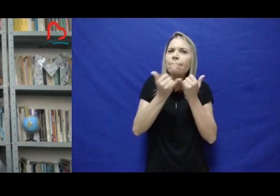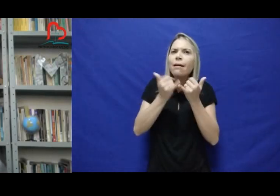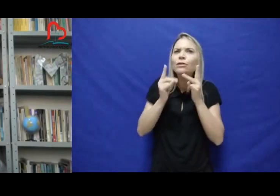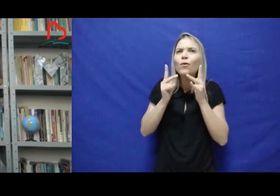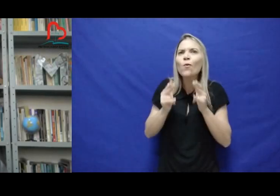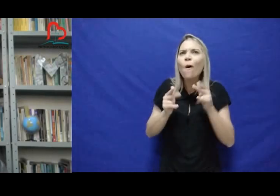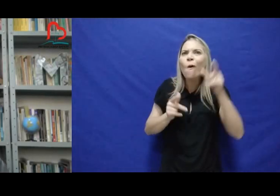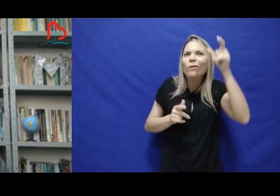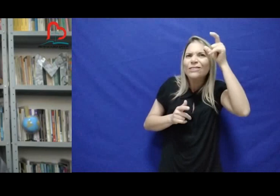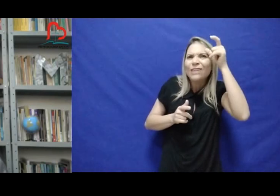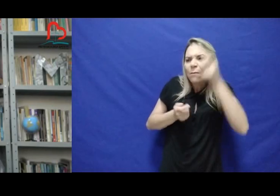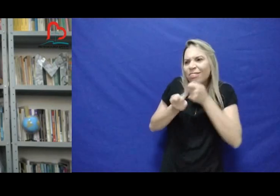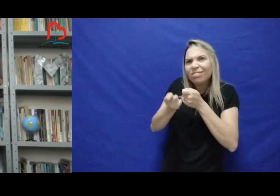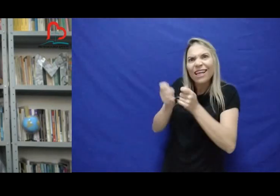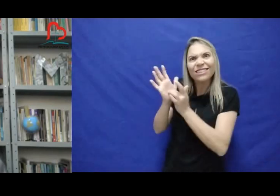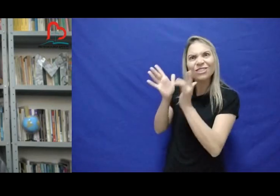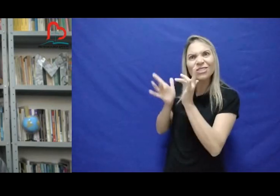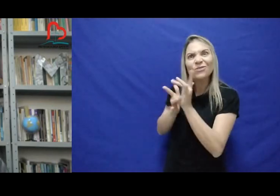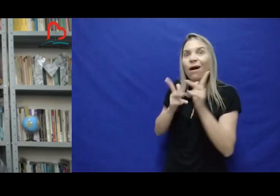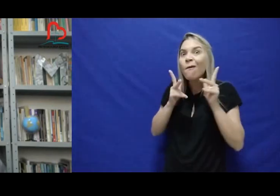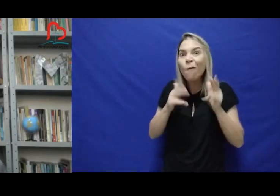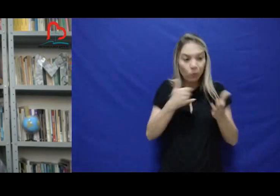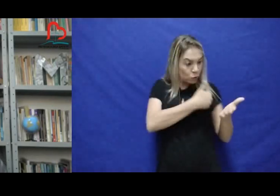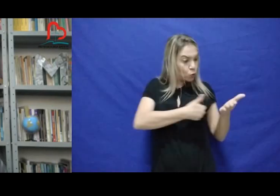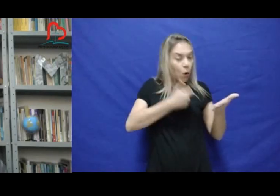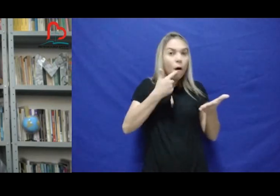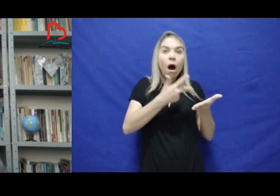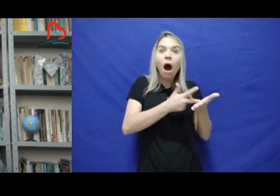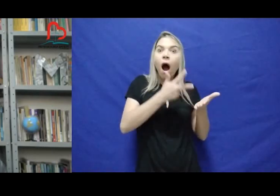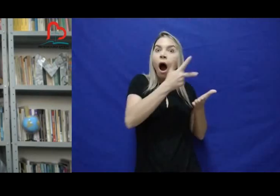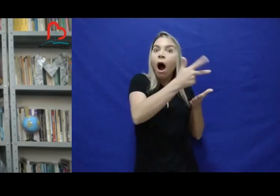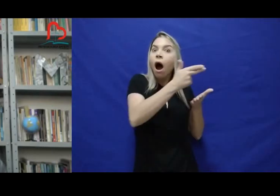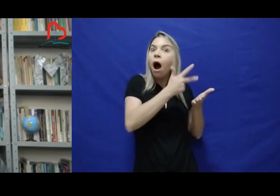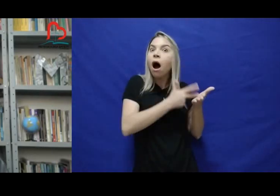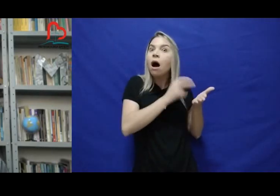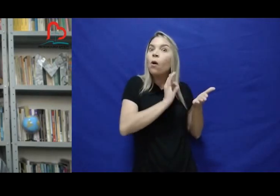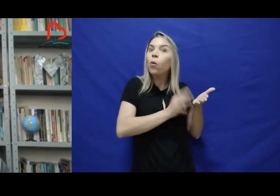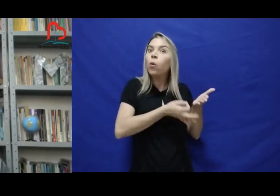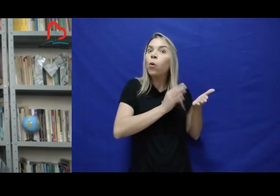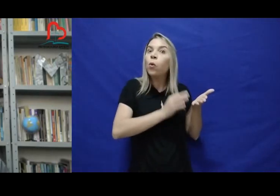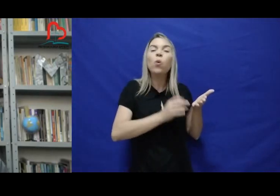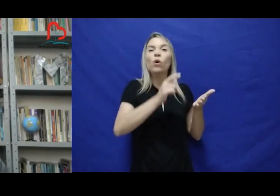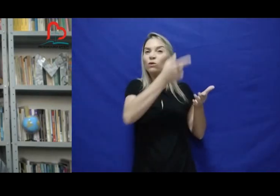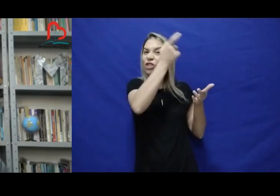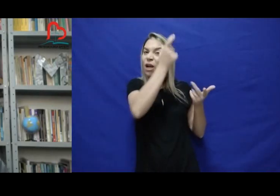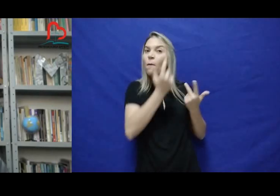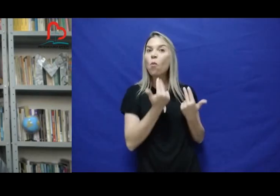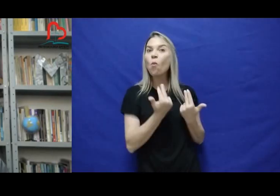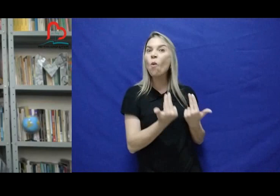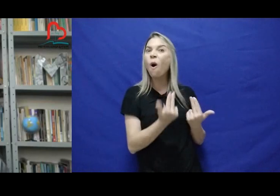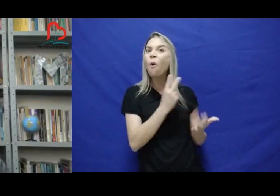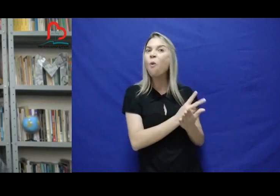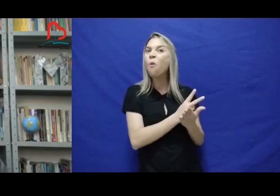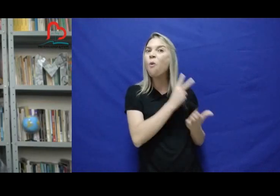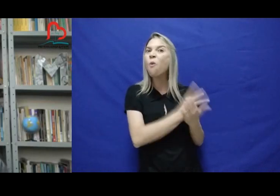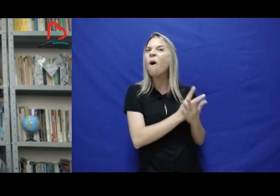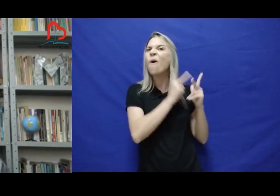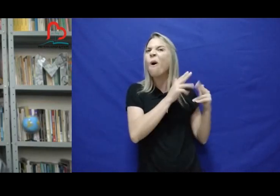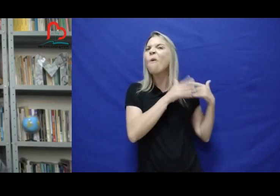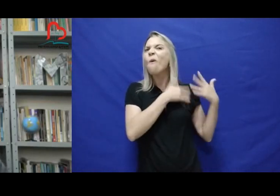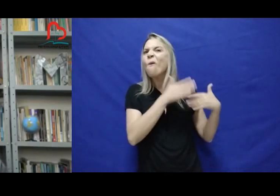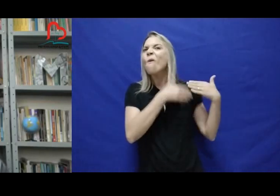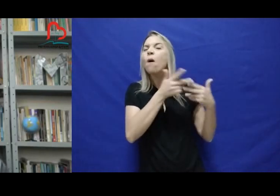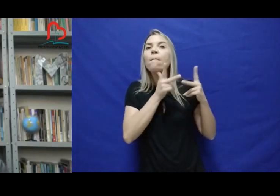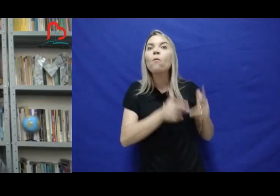do tentador. É muito semelhante àquilo que Satanás fez com Jesus e àquilo que João diz que Satanás